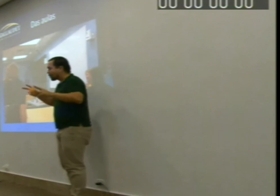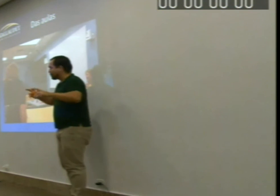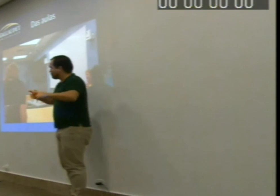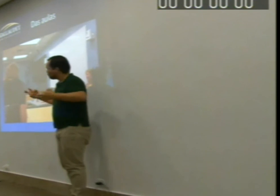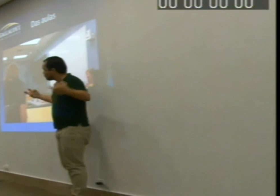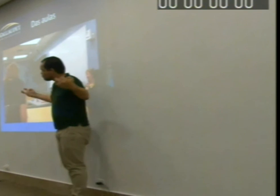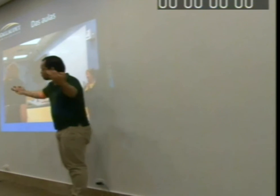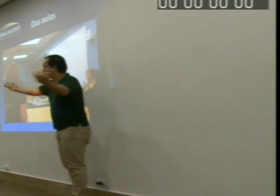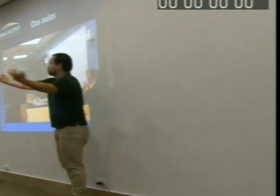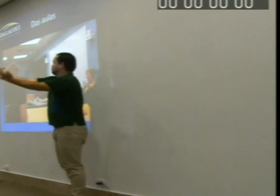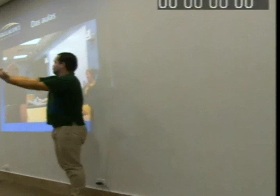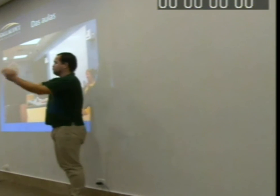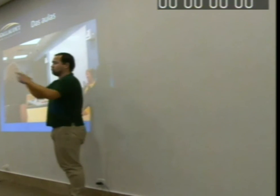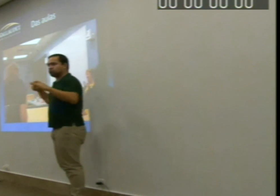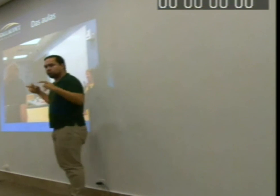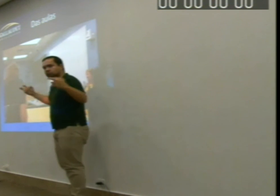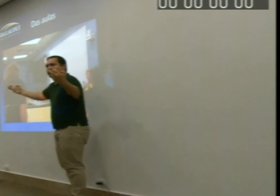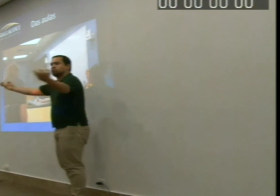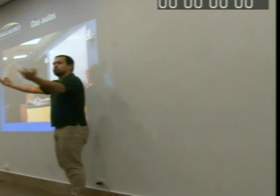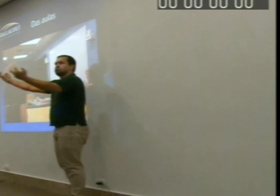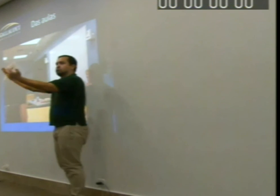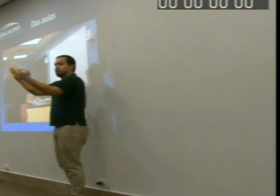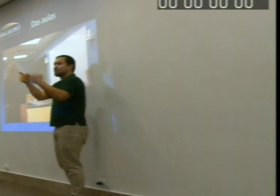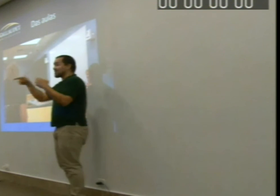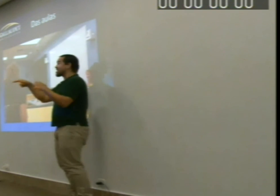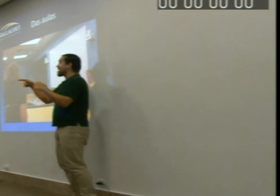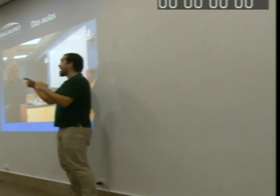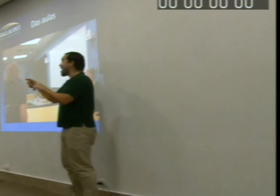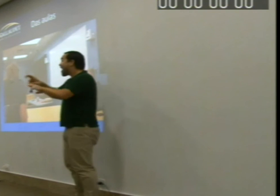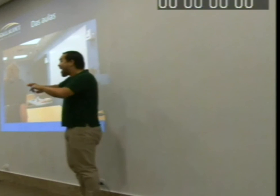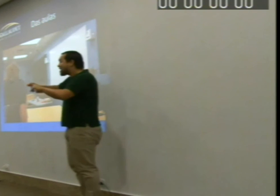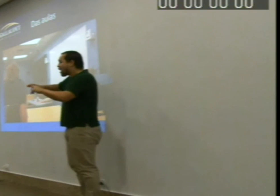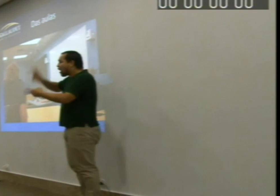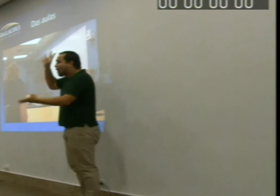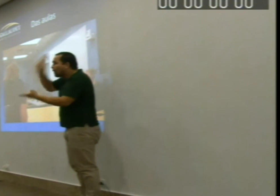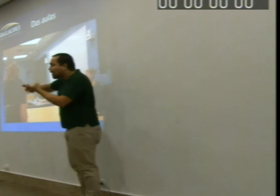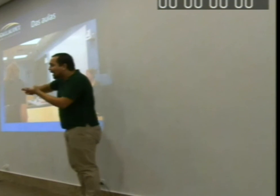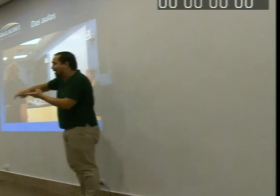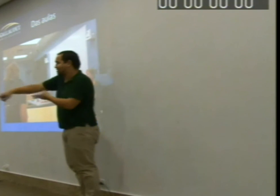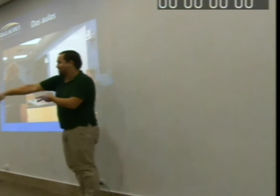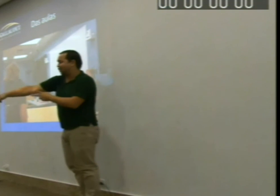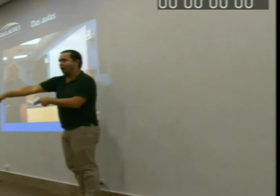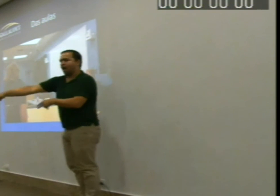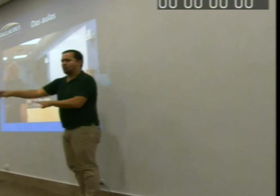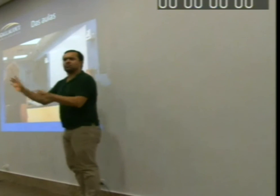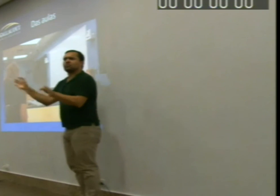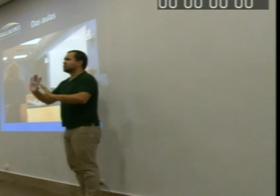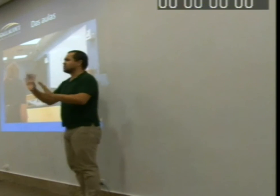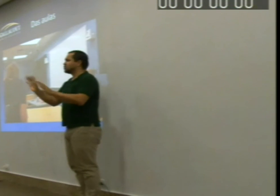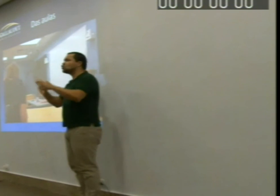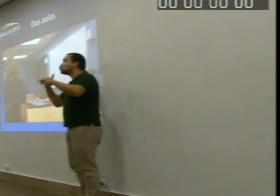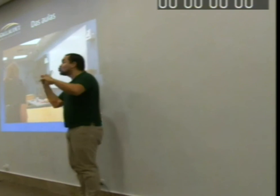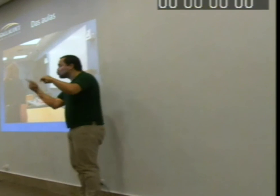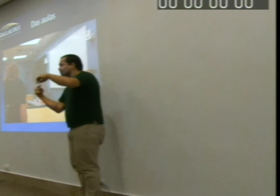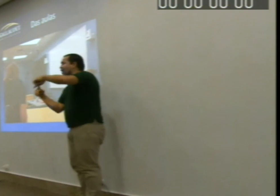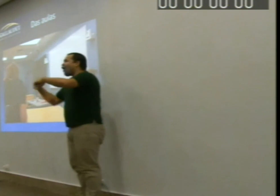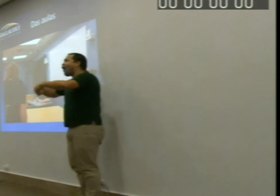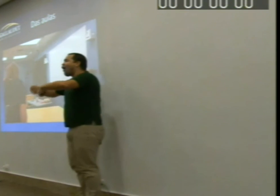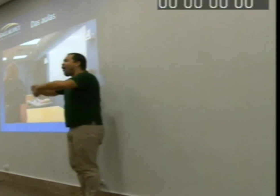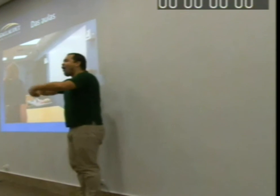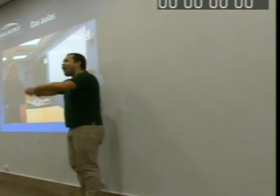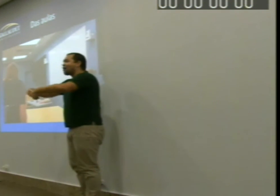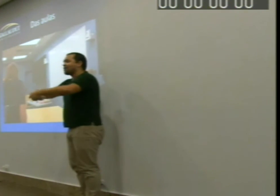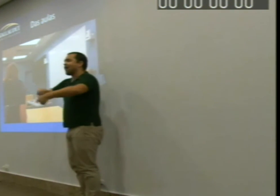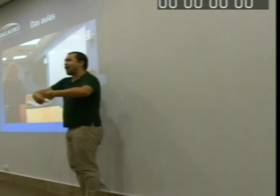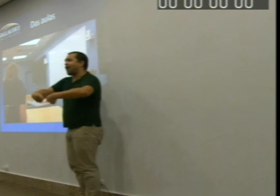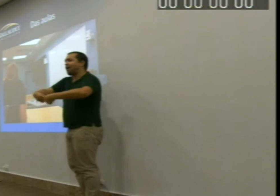lá não tinha esse tipo de aula era tudo em Mesa Redonda em tipo u mesmo as cadeiras não eram fixas também as cadeiras elas